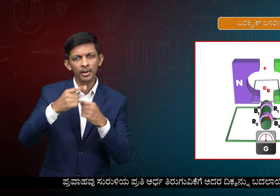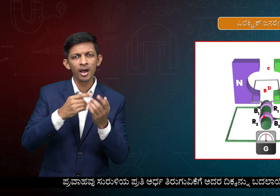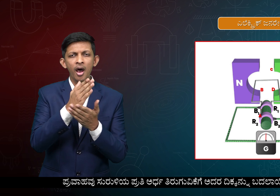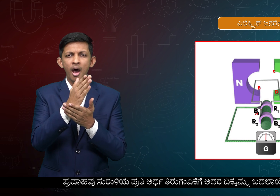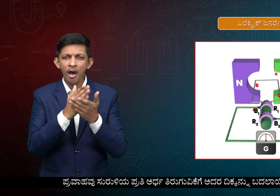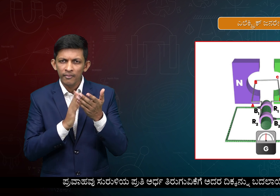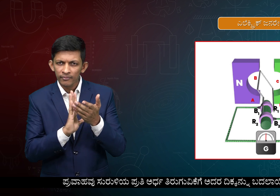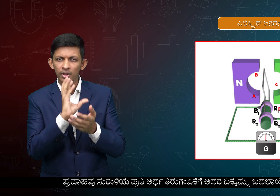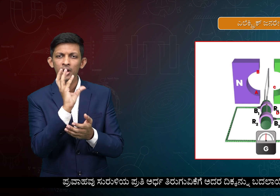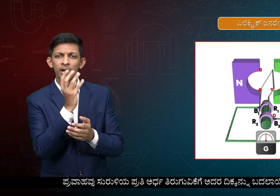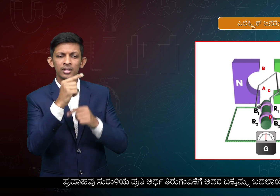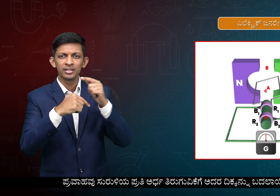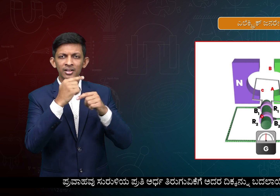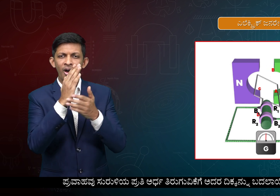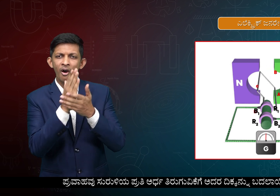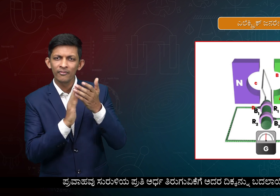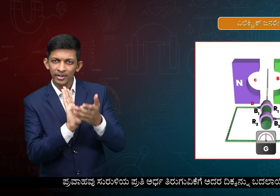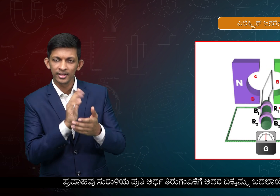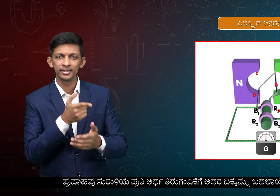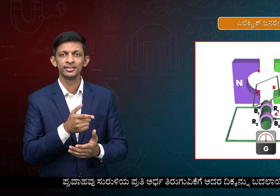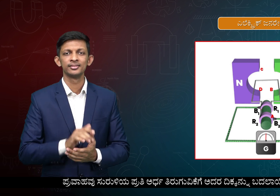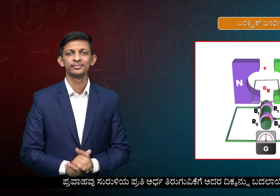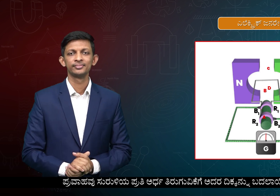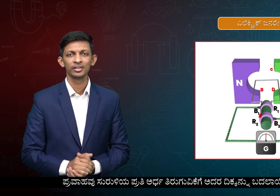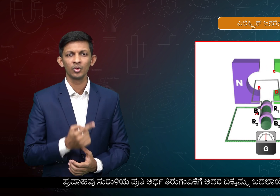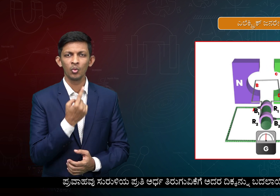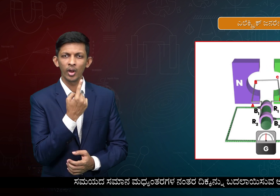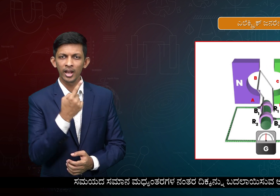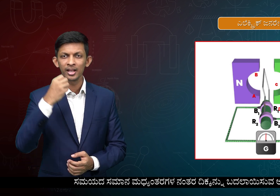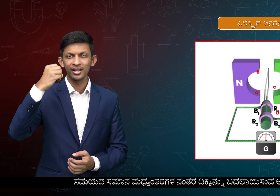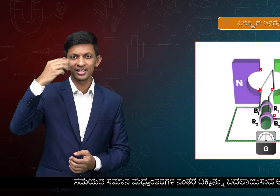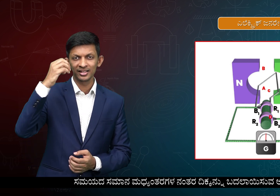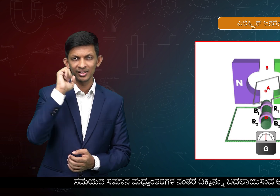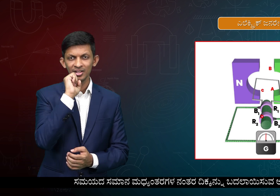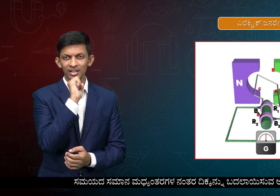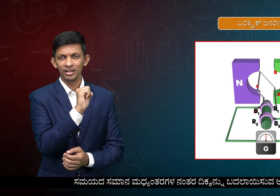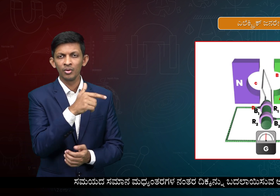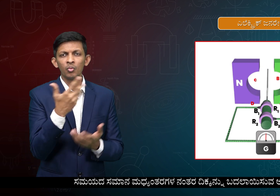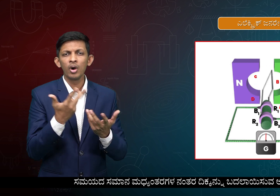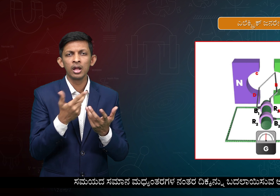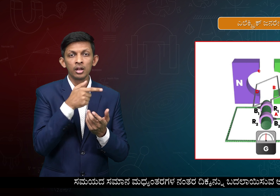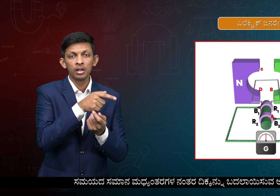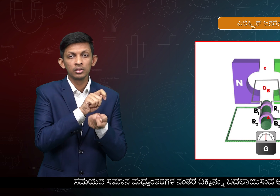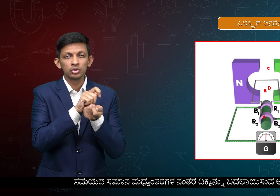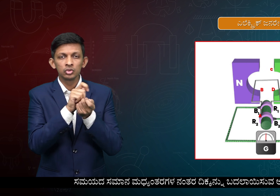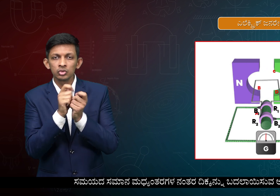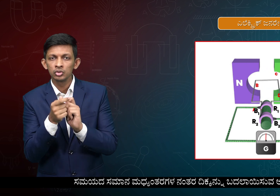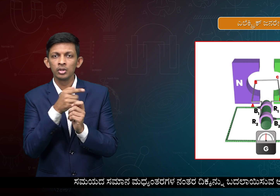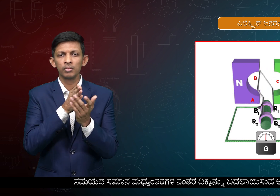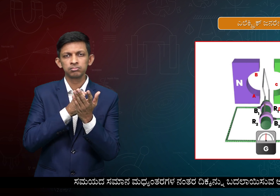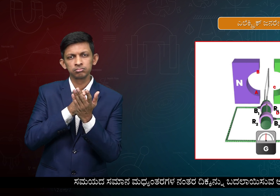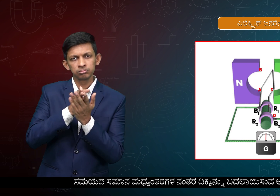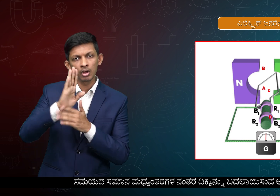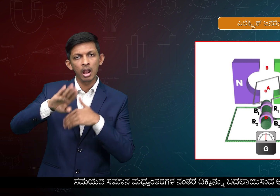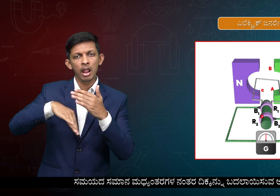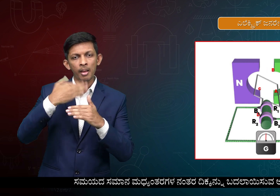ಅರ್ಧ ತಿರುಗುವಿಕೆಗೆ ಅದರ ದಿಕ್ಕನ್ನು ಬದಲಾಯಿಸುತ್ತದೆ. ಸಮಯದ ಸಮಾನ ಮಧ್ಯಂತರಗಳ ನಂತರ ದಿಕ್ಕನ್ನು